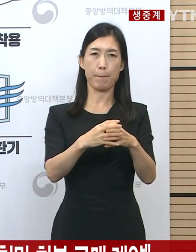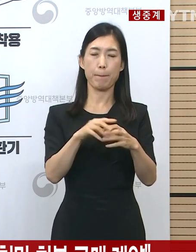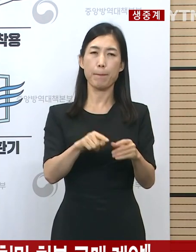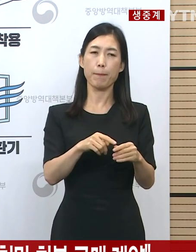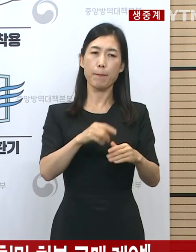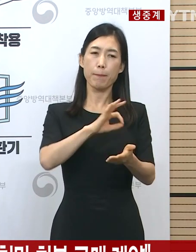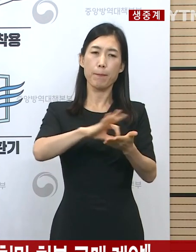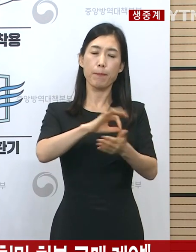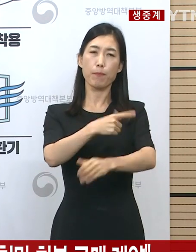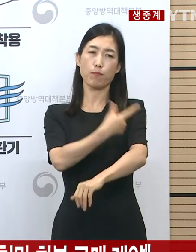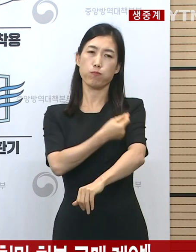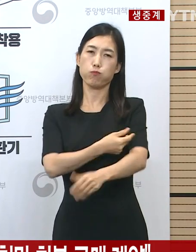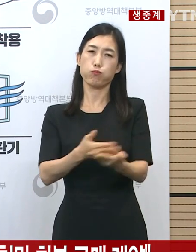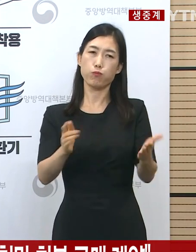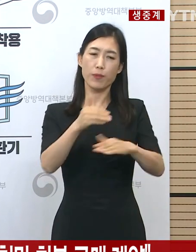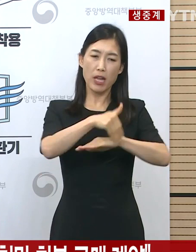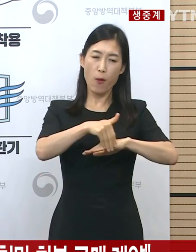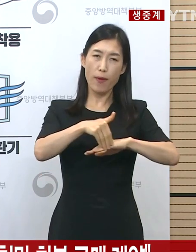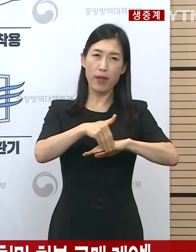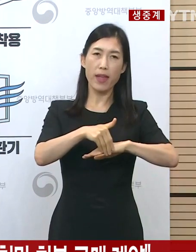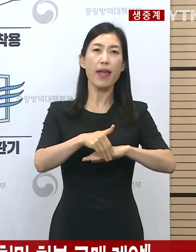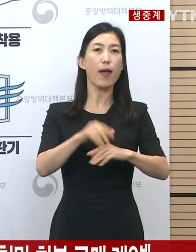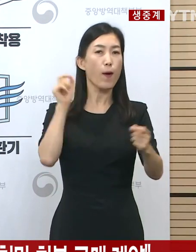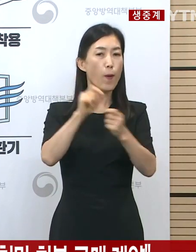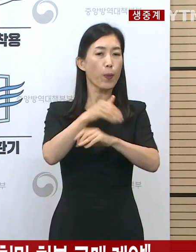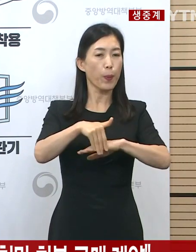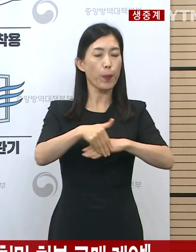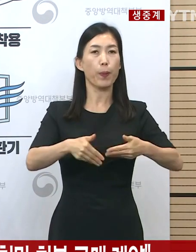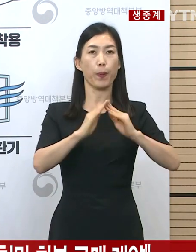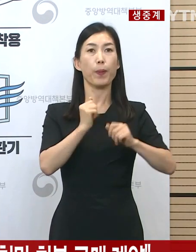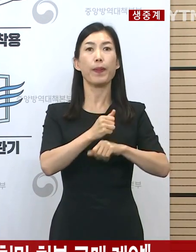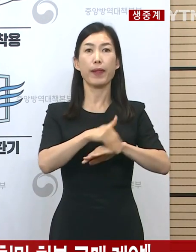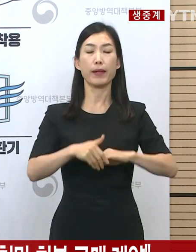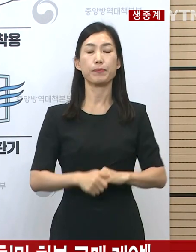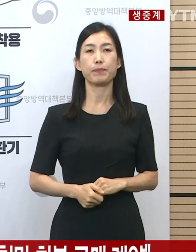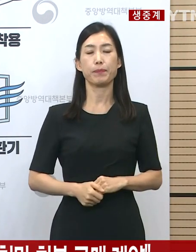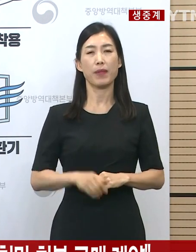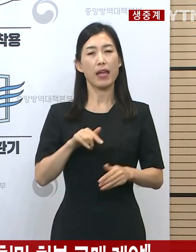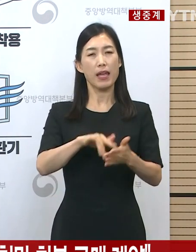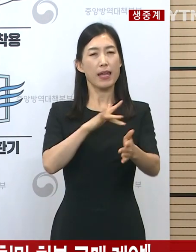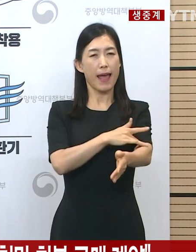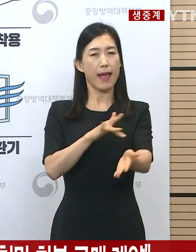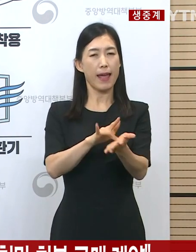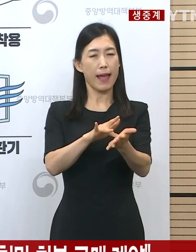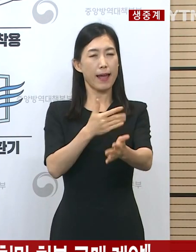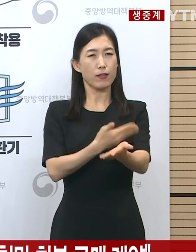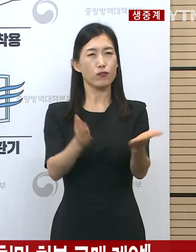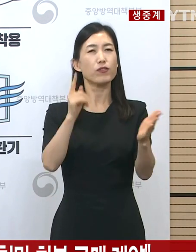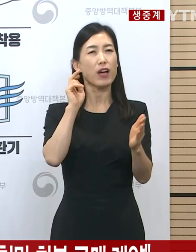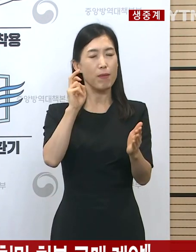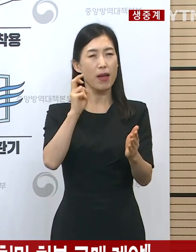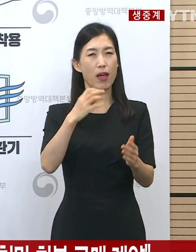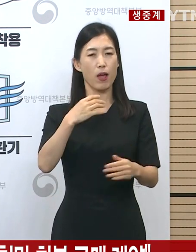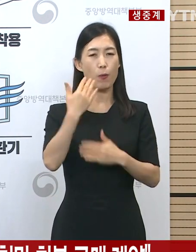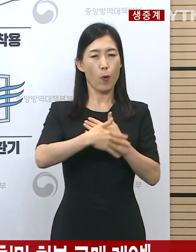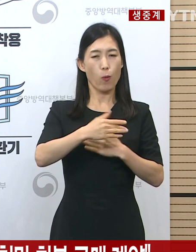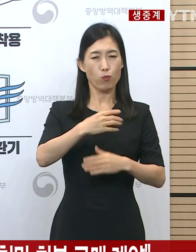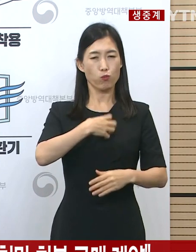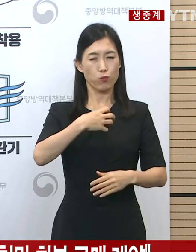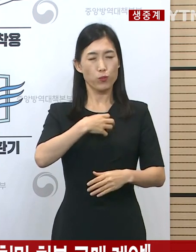시행계획을 마련하여 예방접종을 진행하도록 하겠습니다. 주로 고위험군에 대한 맞춤형